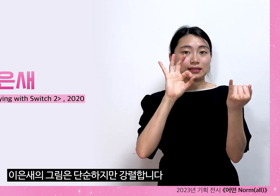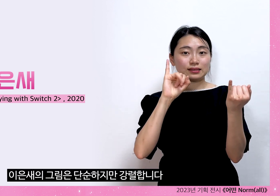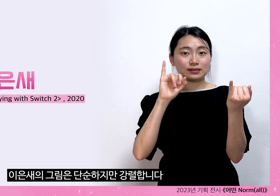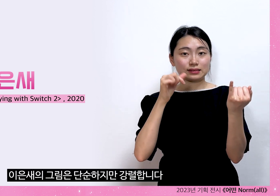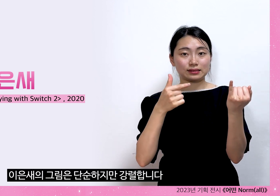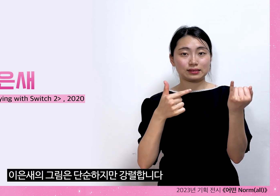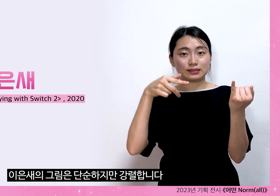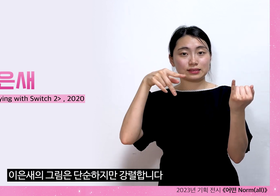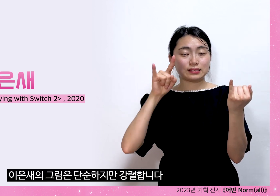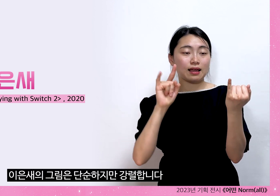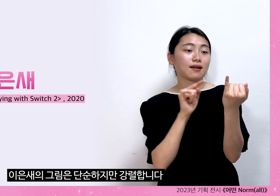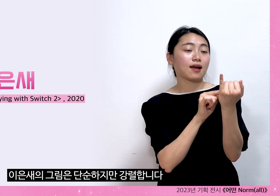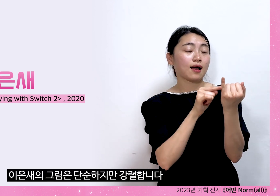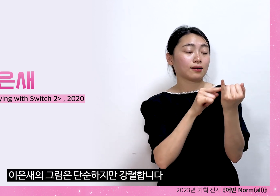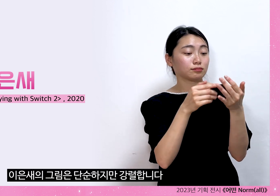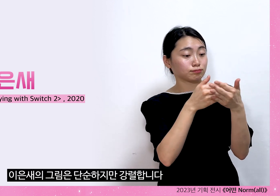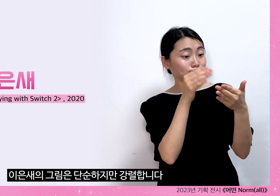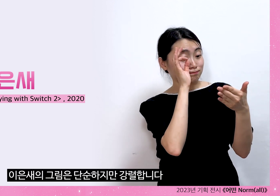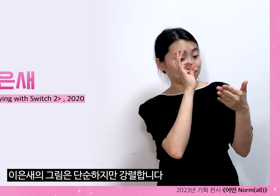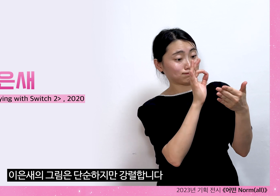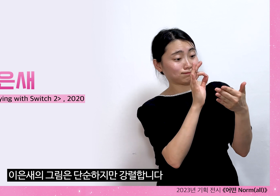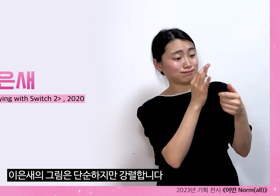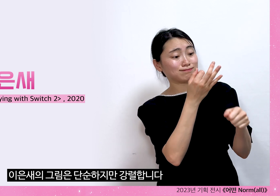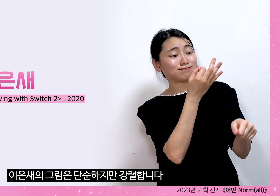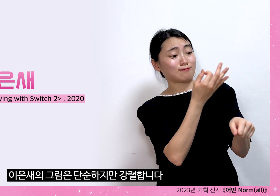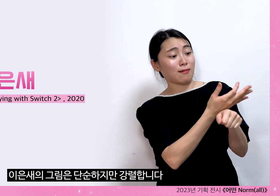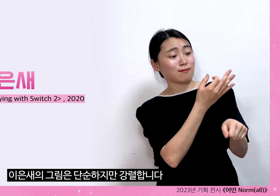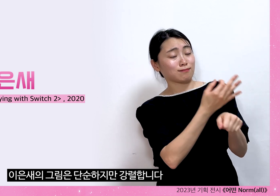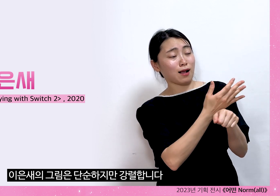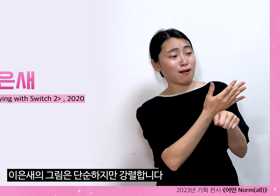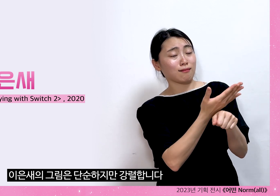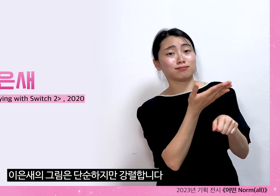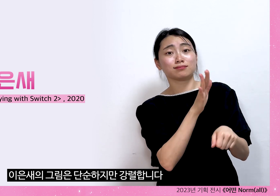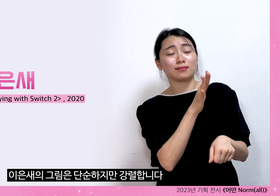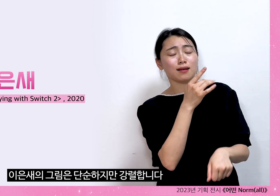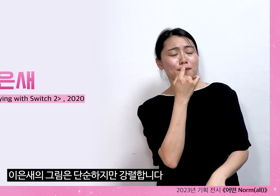이은세의 그림은 단순하지만 강렬합니다.